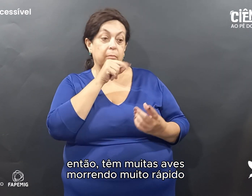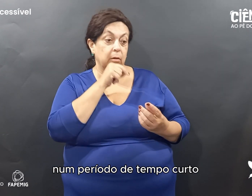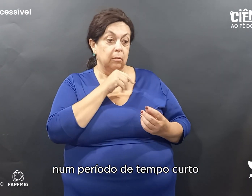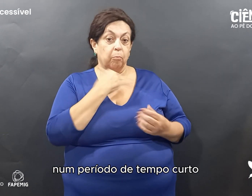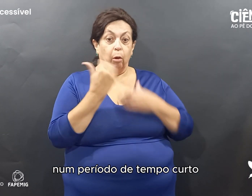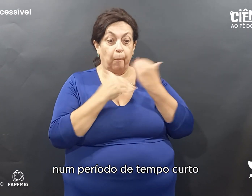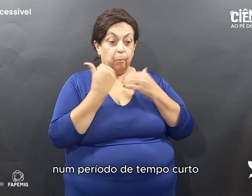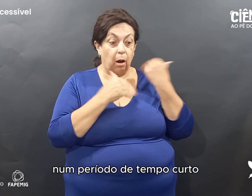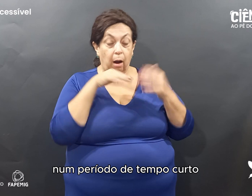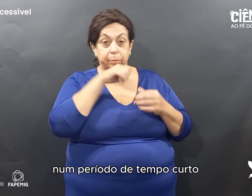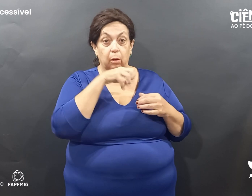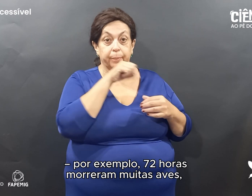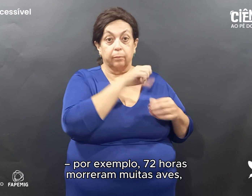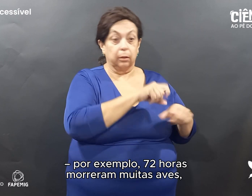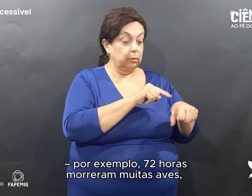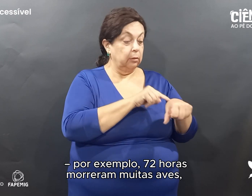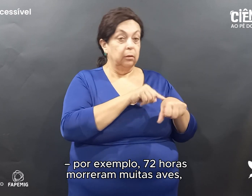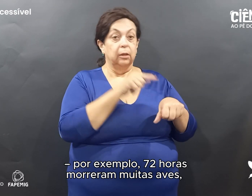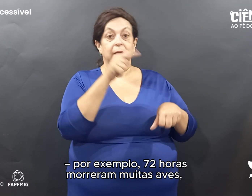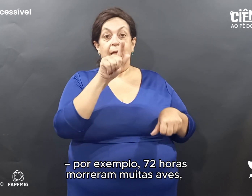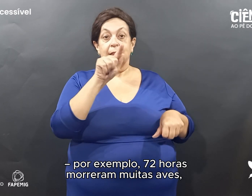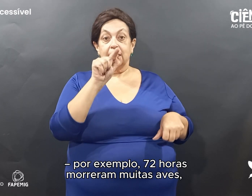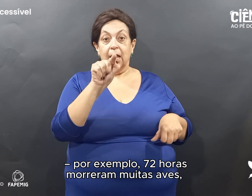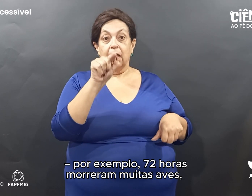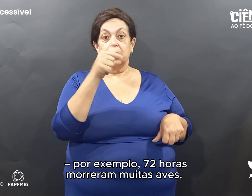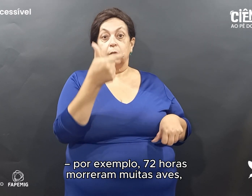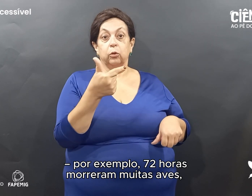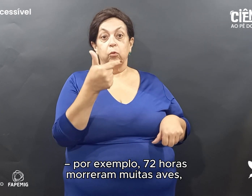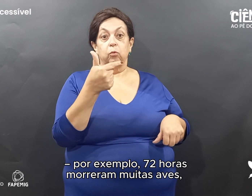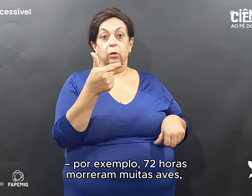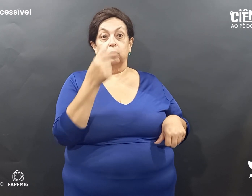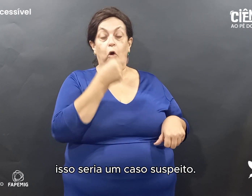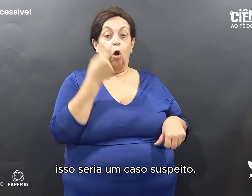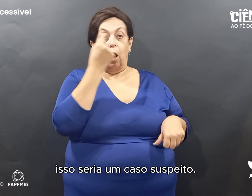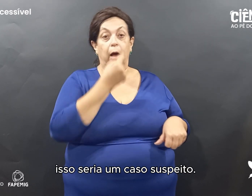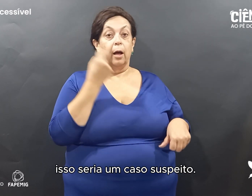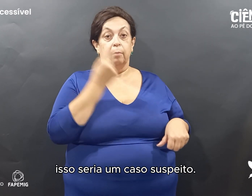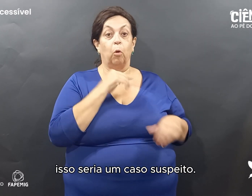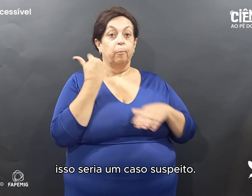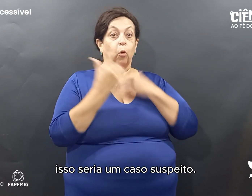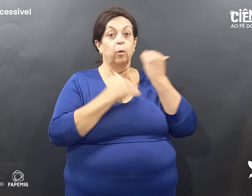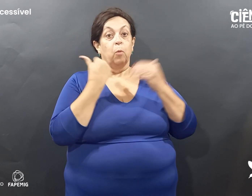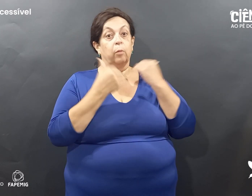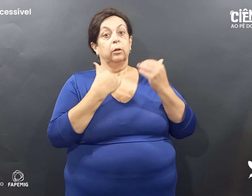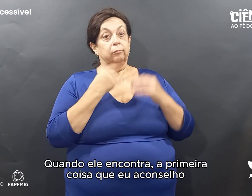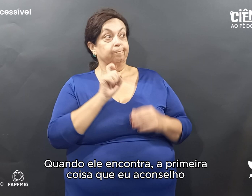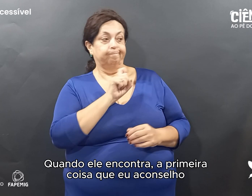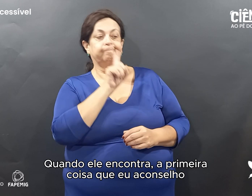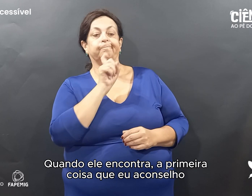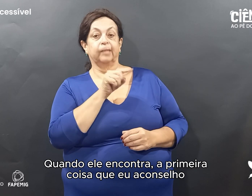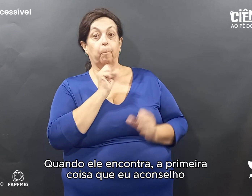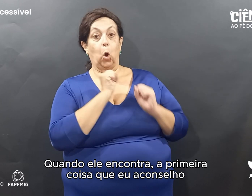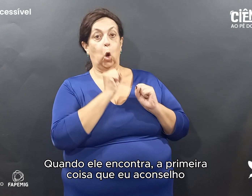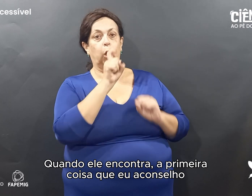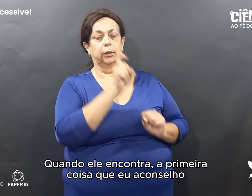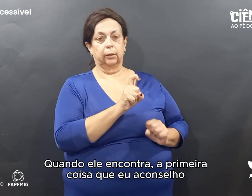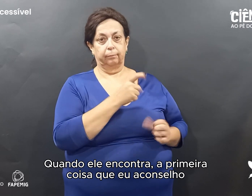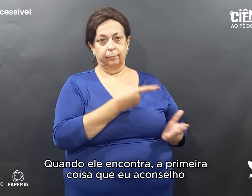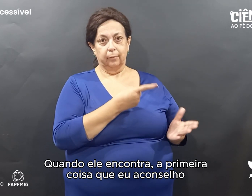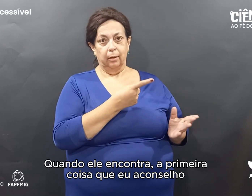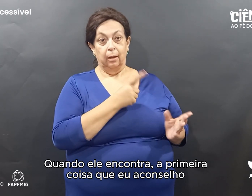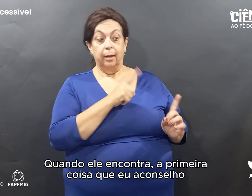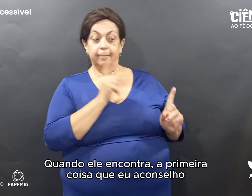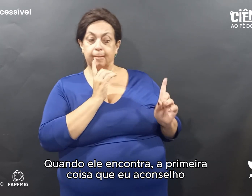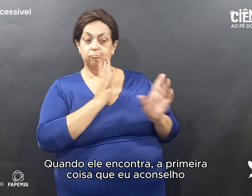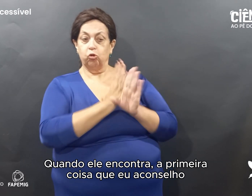muito rápido num período de tempo curto. Por exemplo, 72 horas morreu muitas aves. Isso seria um caso suspeito. Quando ele encontra, a primeira